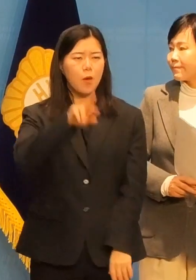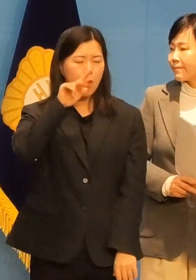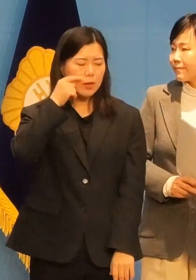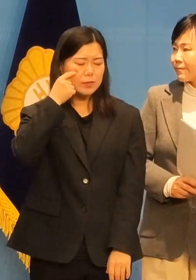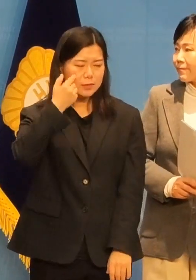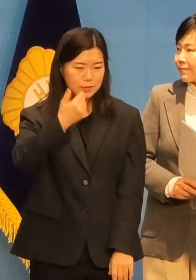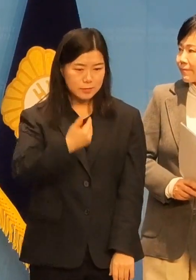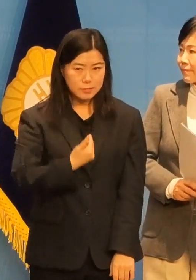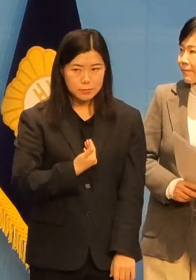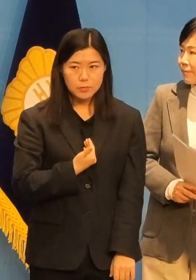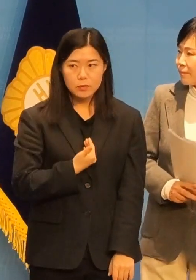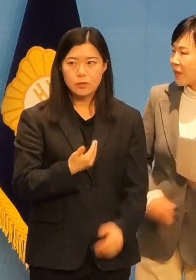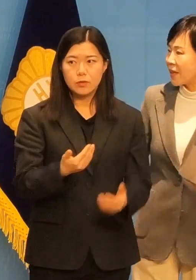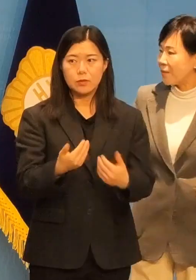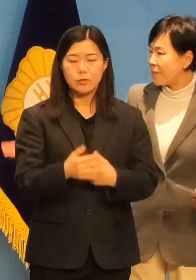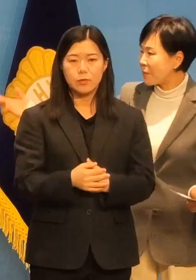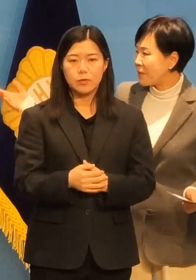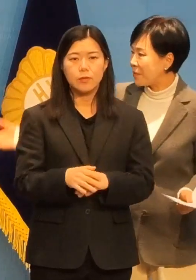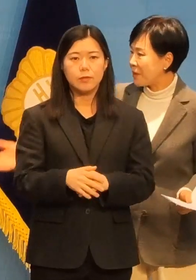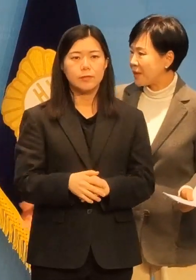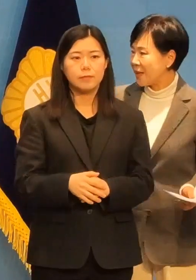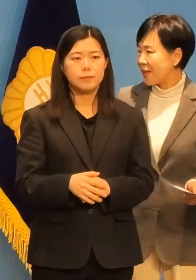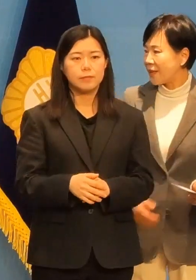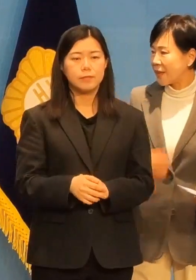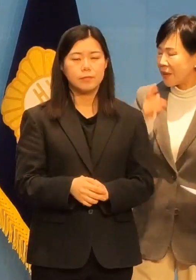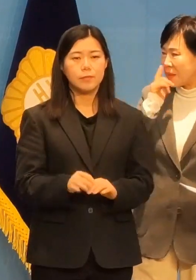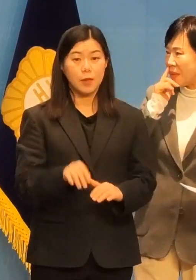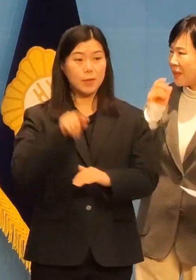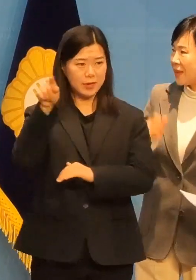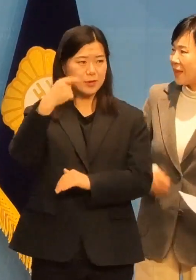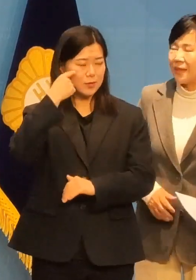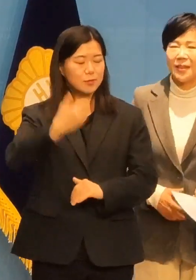있으면 질문을 해주시기 바랍니다. 밖에서?